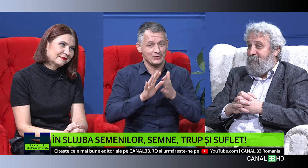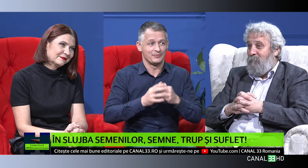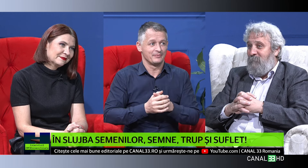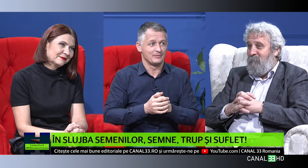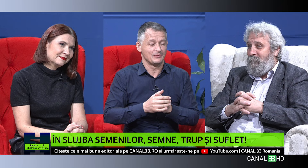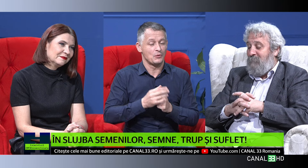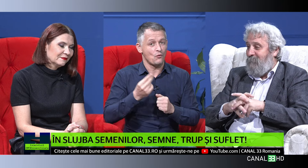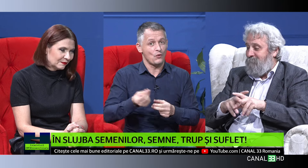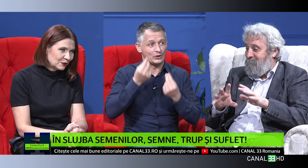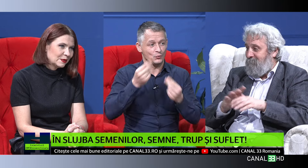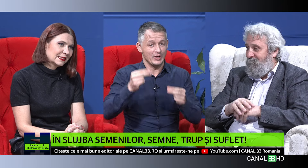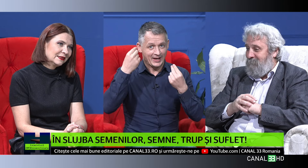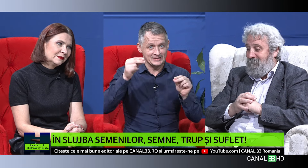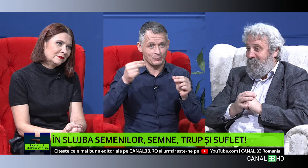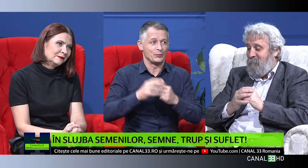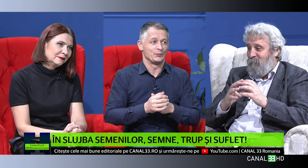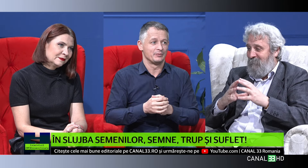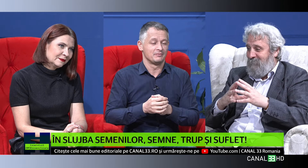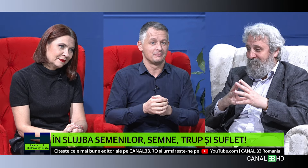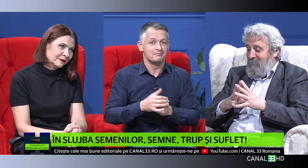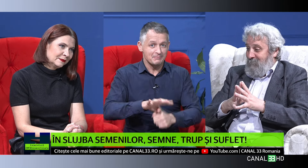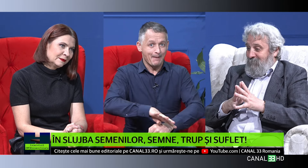Foarte bun exemplu, chiar m-a impresionat.